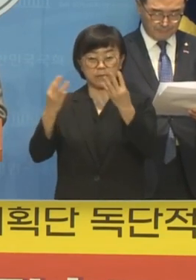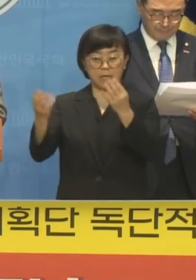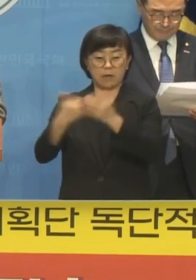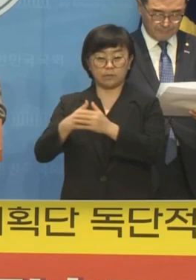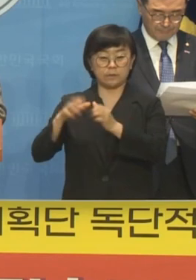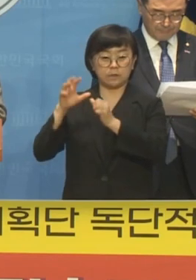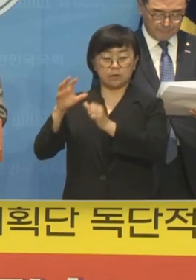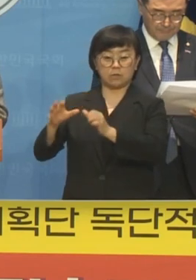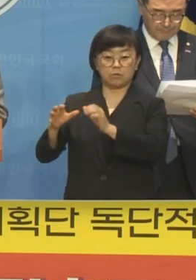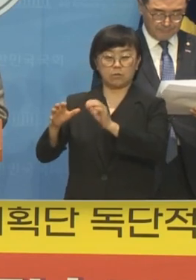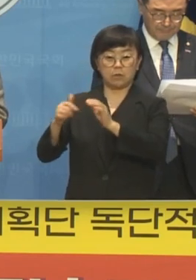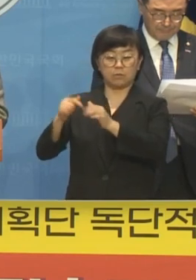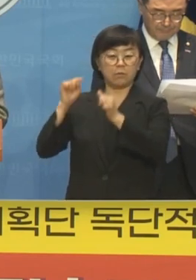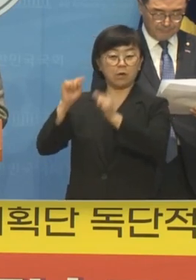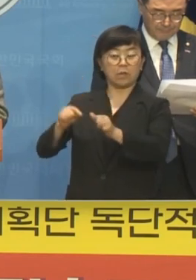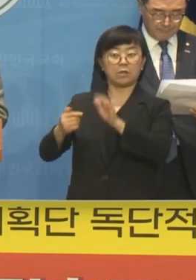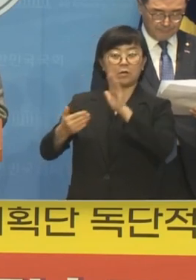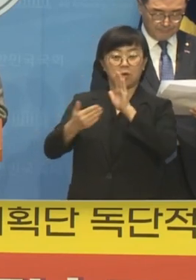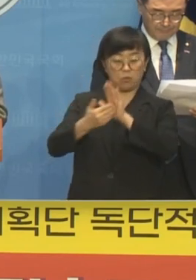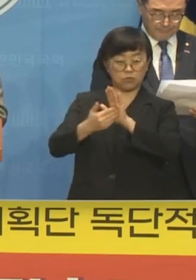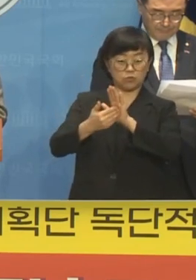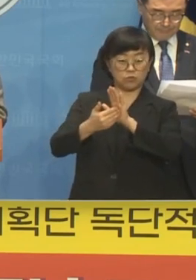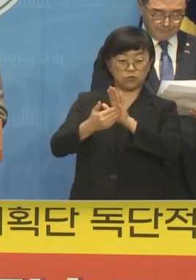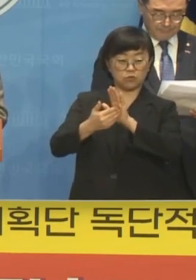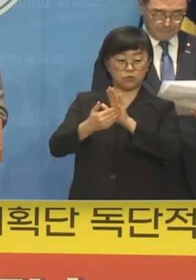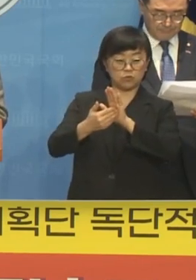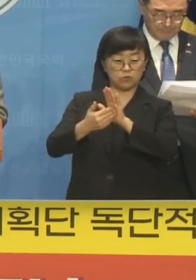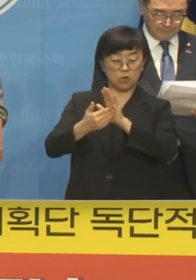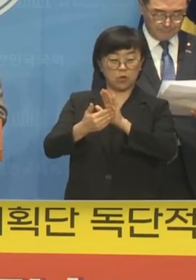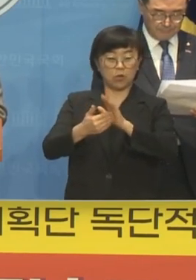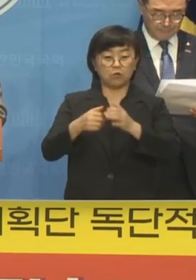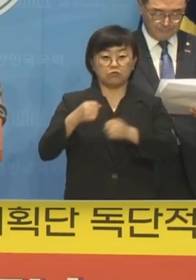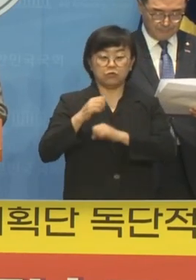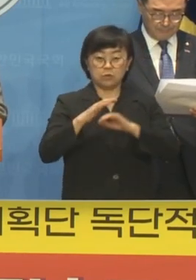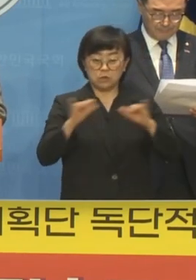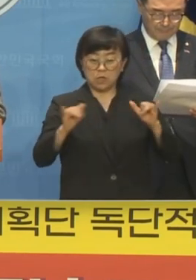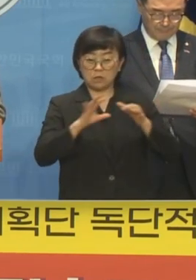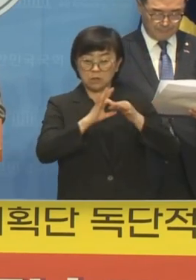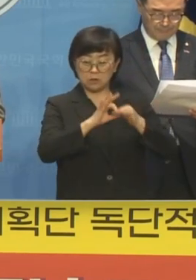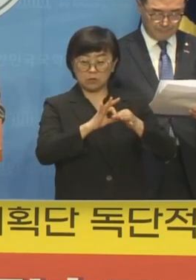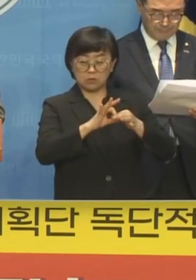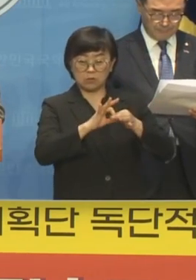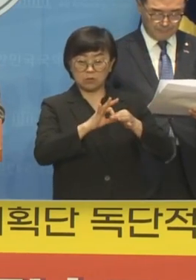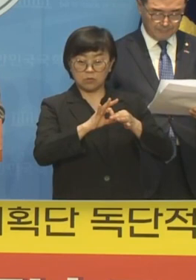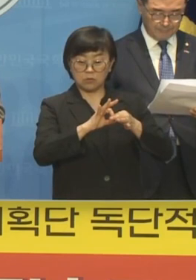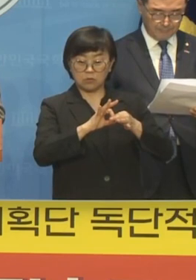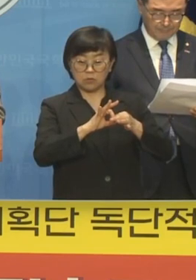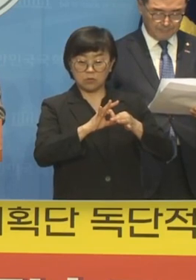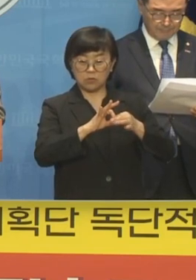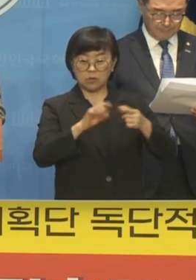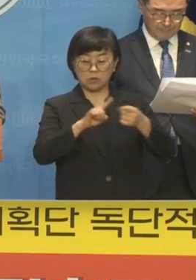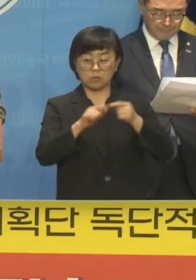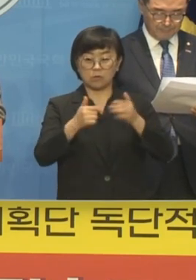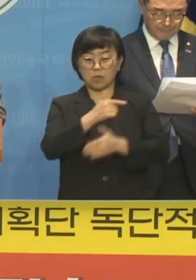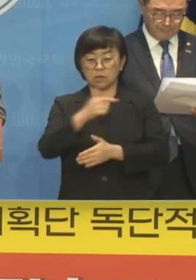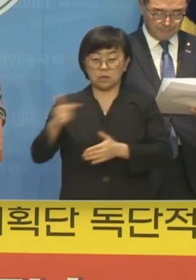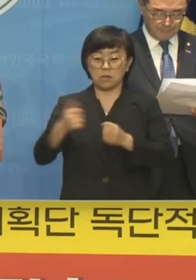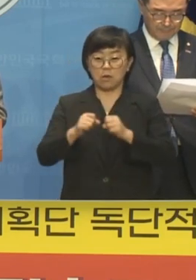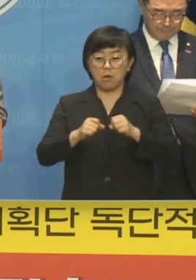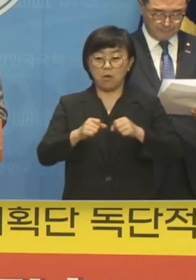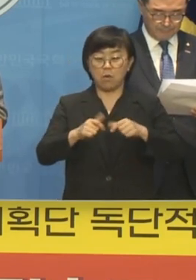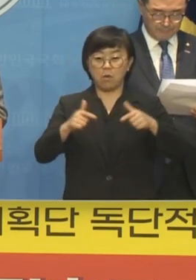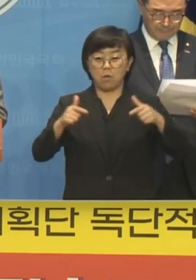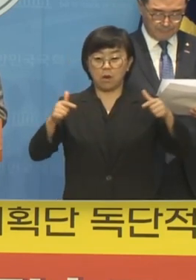명령을 거부한 그리고 일부 군인에 의해서 군인들의 봉기로 이루어진 굉장히